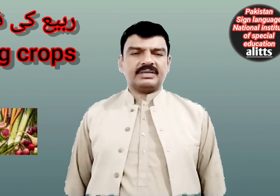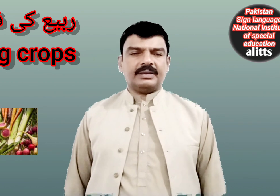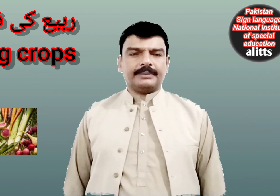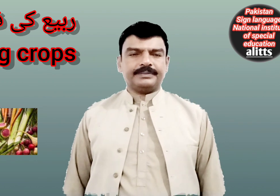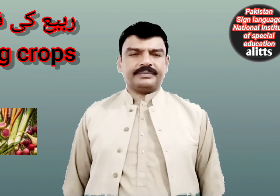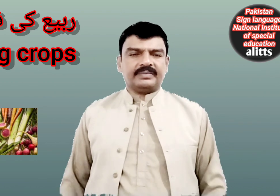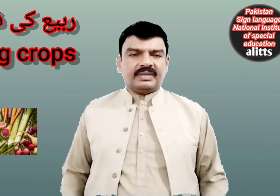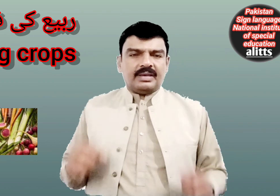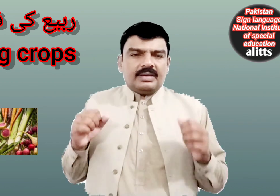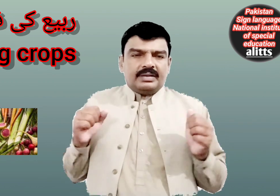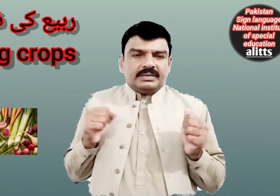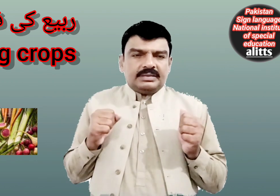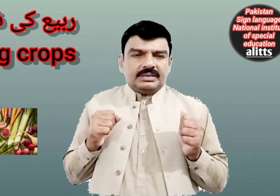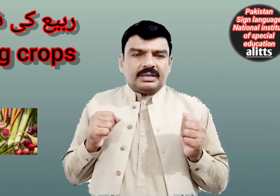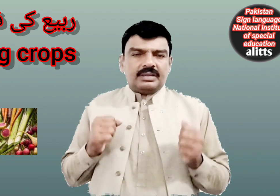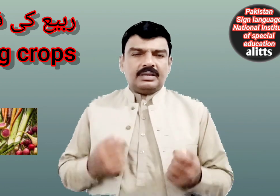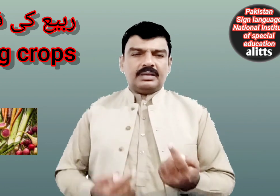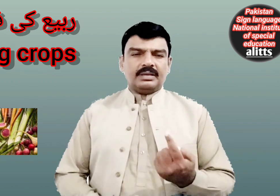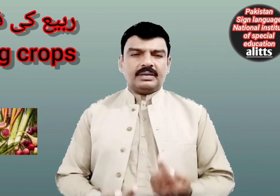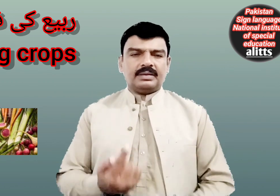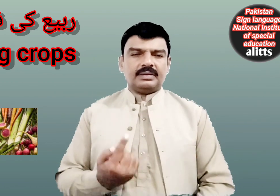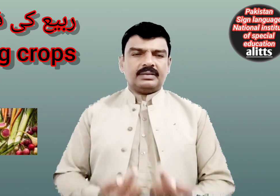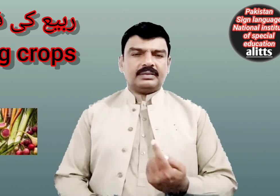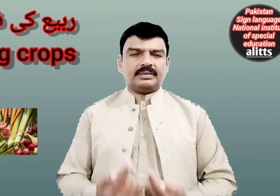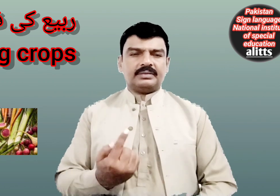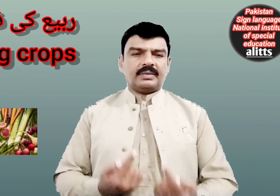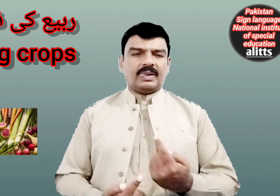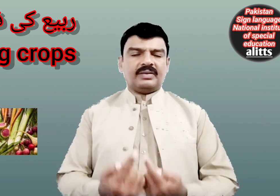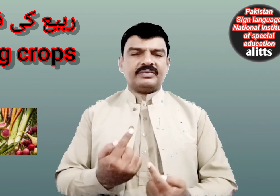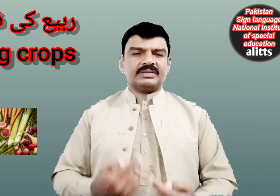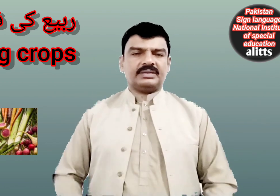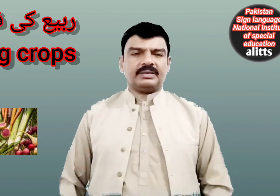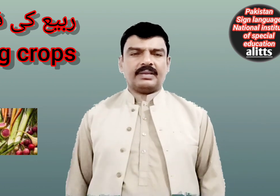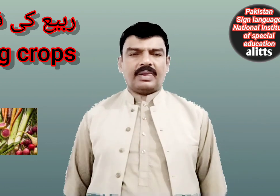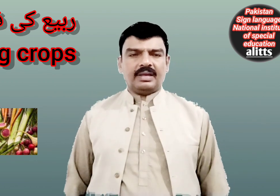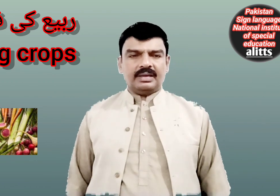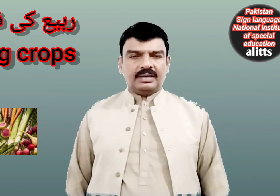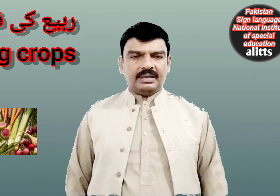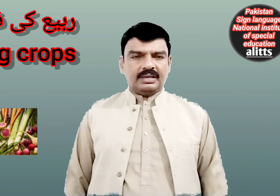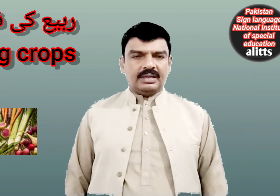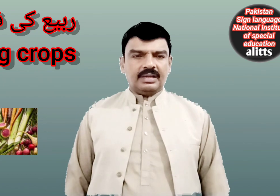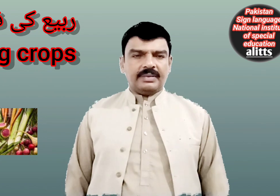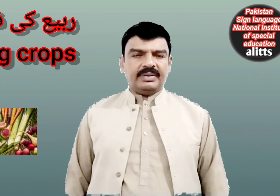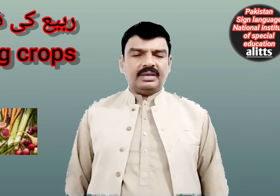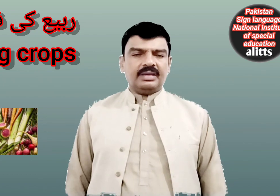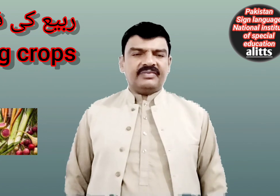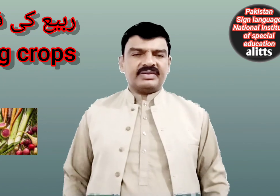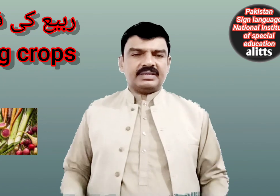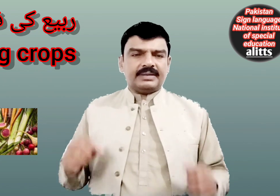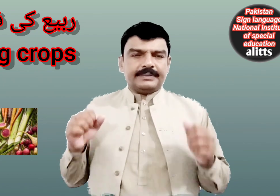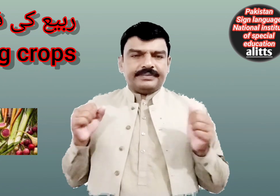फसलें, सर्दी फसलें। रबी की फसलें,